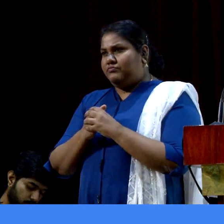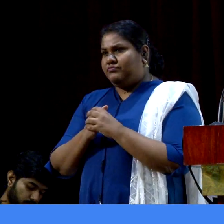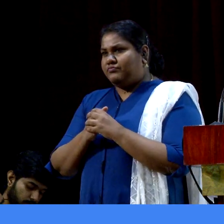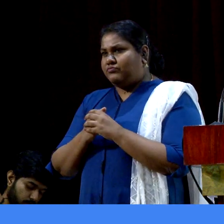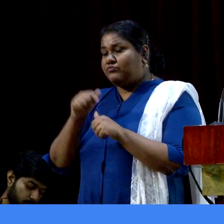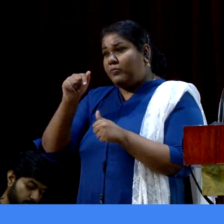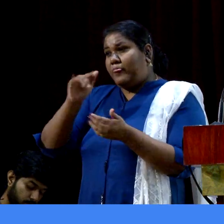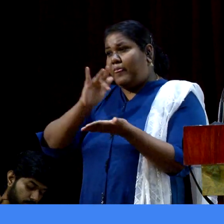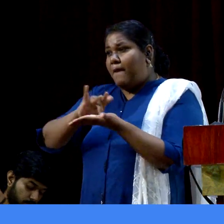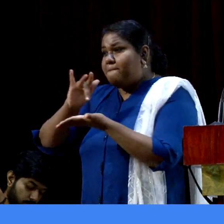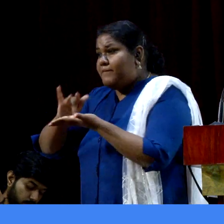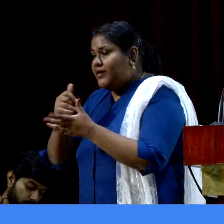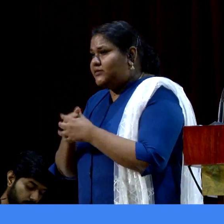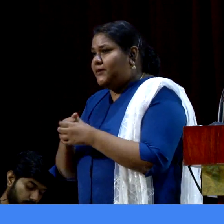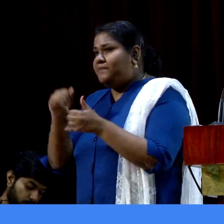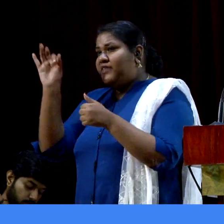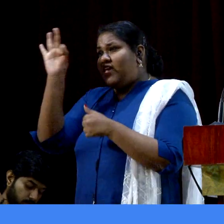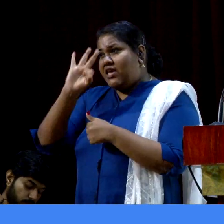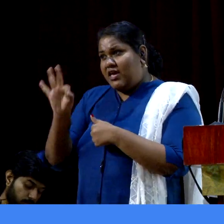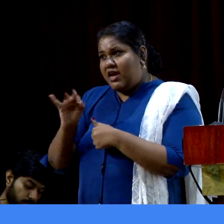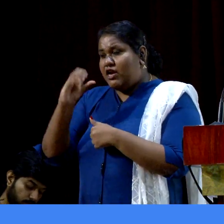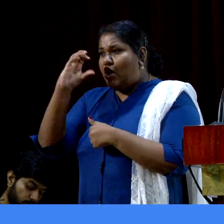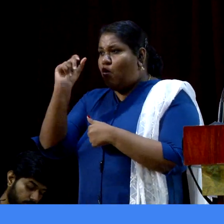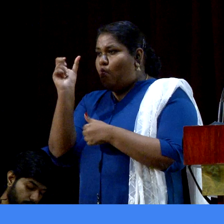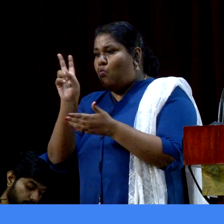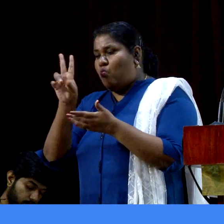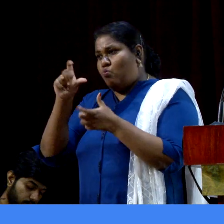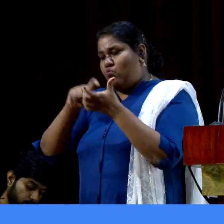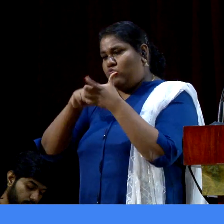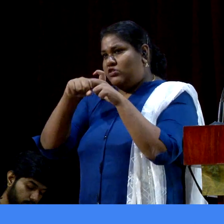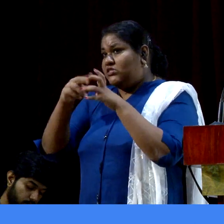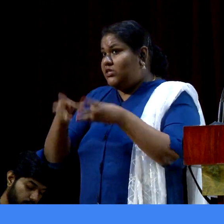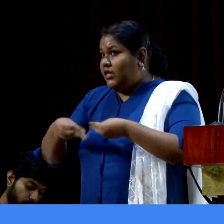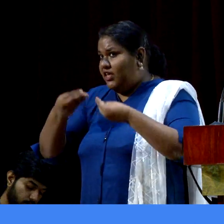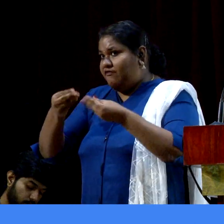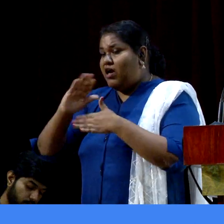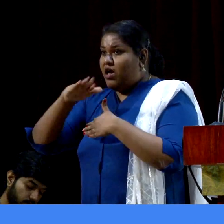ஒரு கட்டத்தில் 8 அவுன்ஸ் ஒரு நபருக்கு என்று வழங்கப்பட்டதை பிறகு